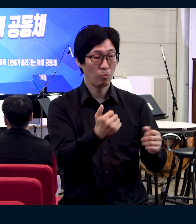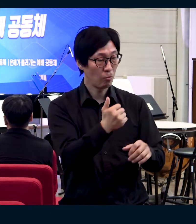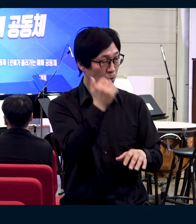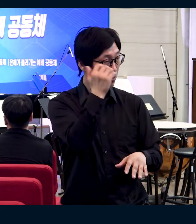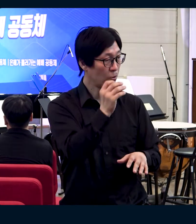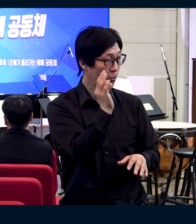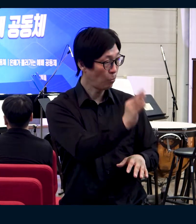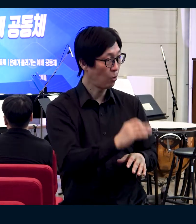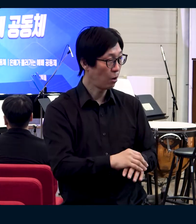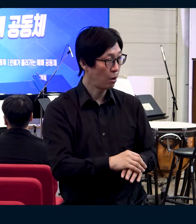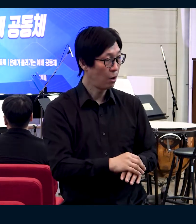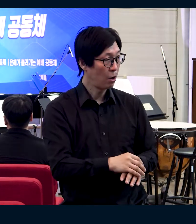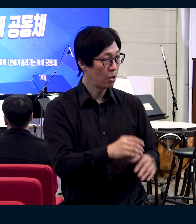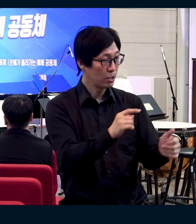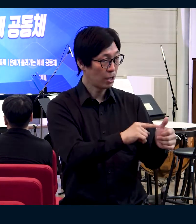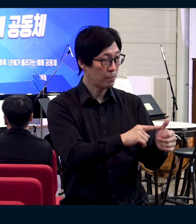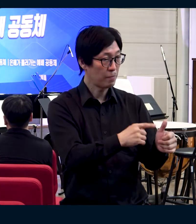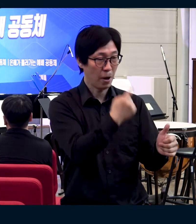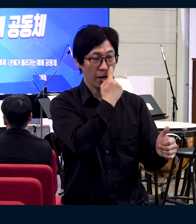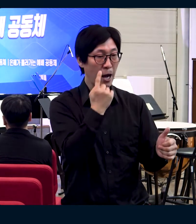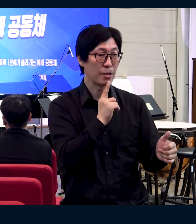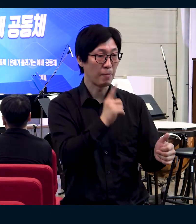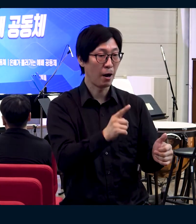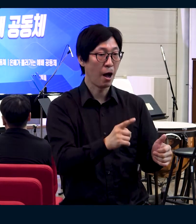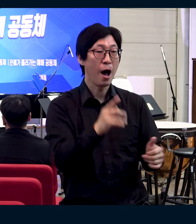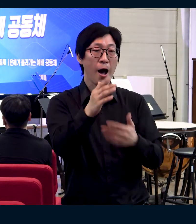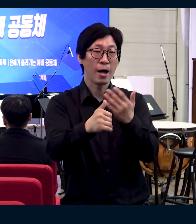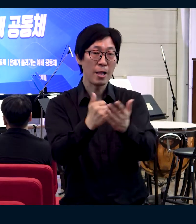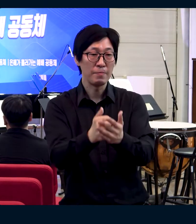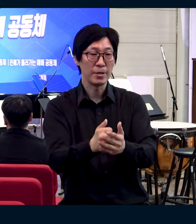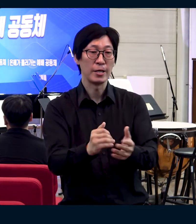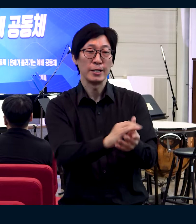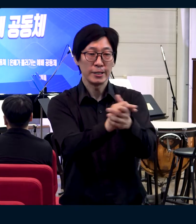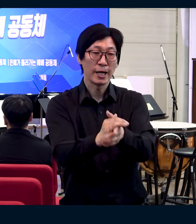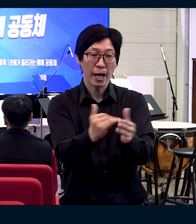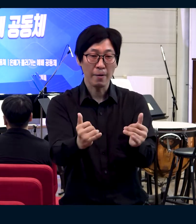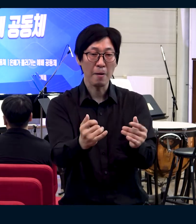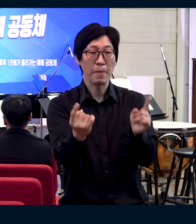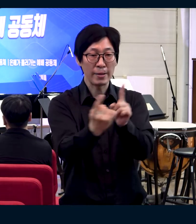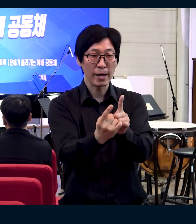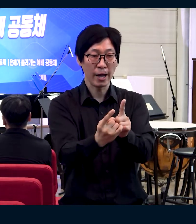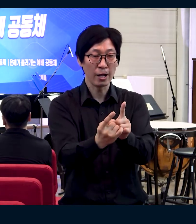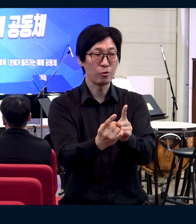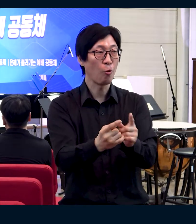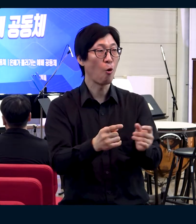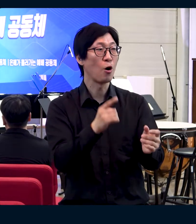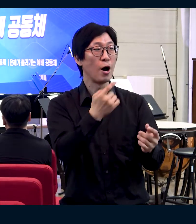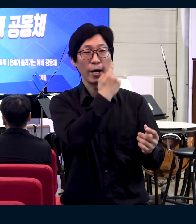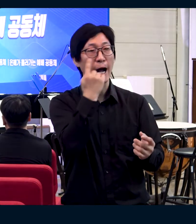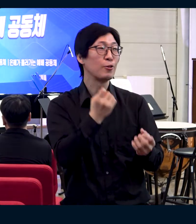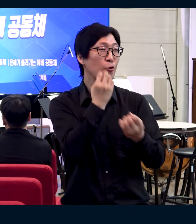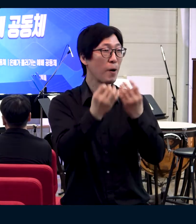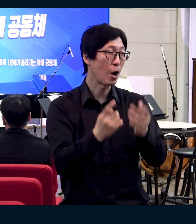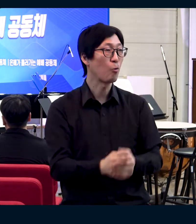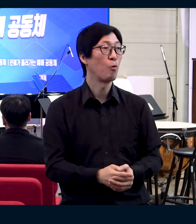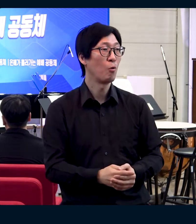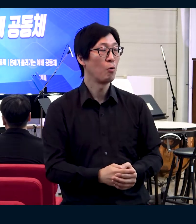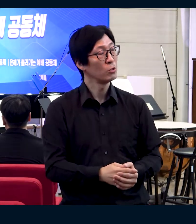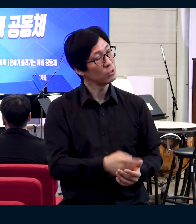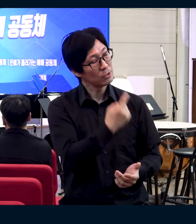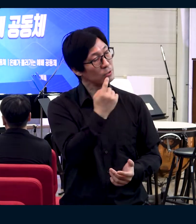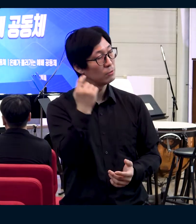그때 뭐 가니까 뭐 간증을 하더라고요. 막 하나님께서 우리를 어떻게 만나게 해주셨는지 막 그렇게 간증을 하는데,